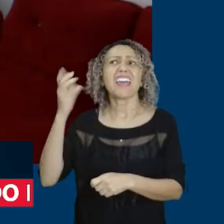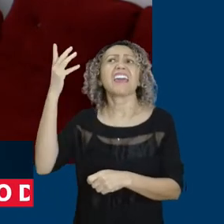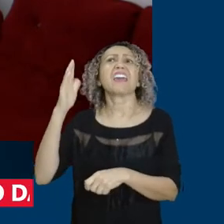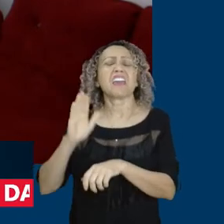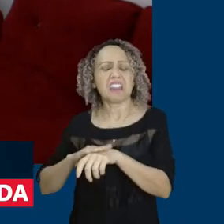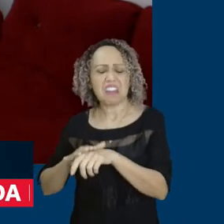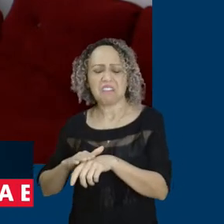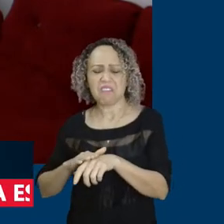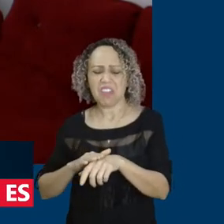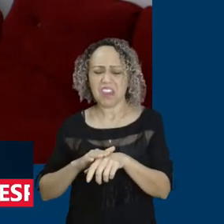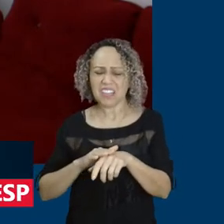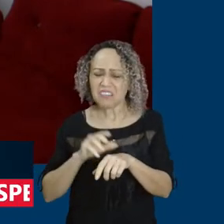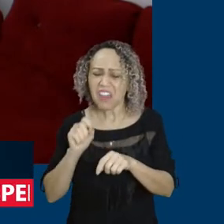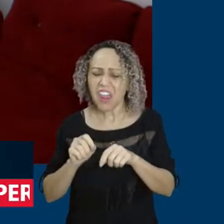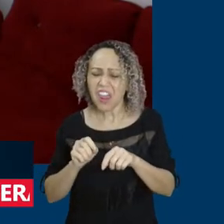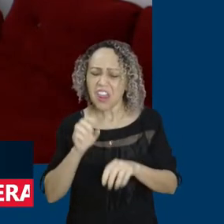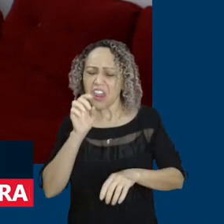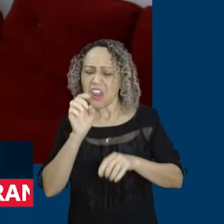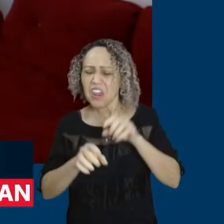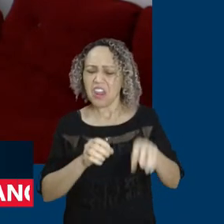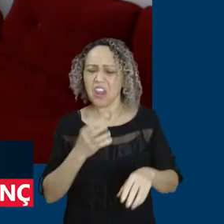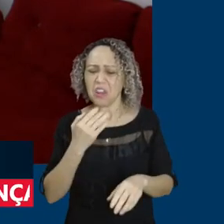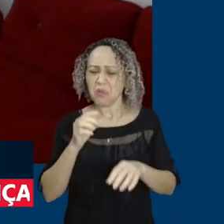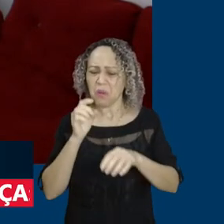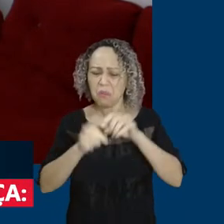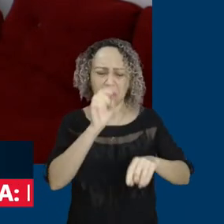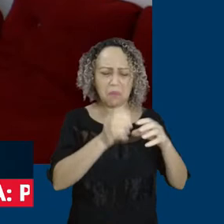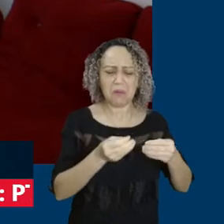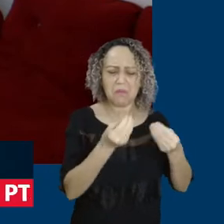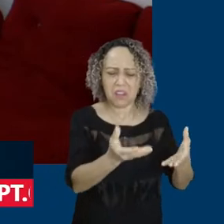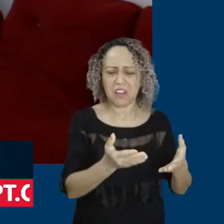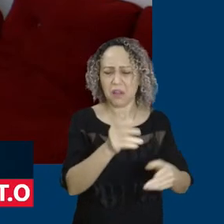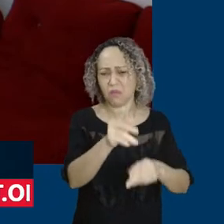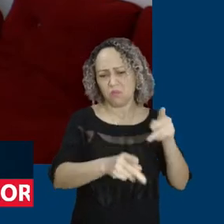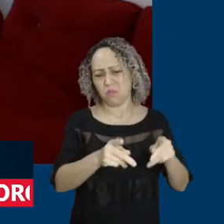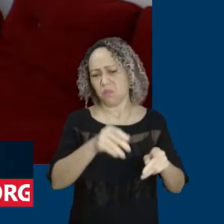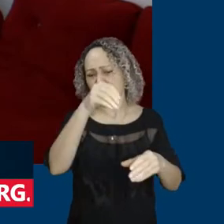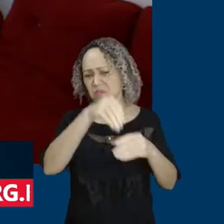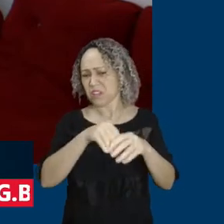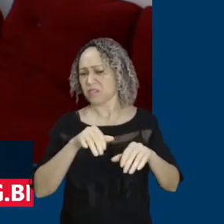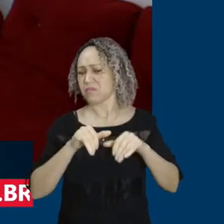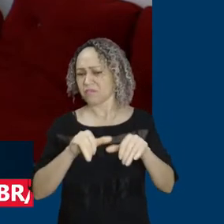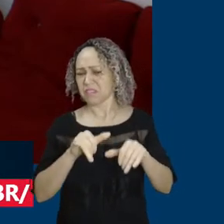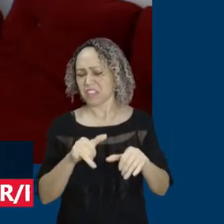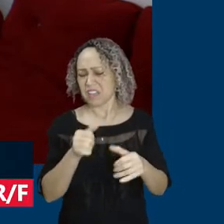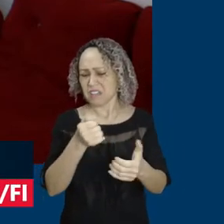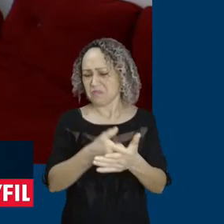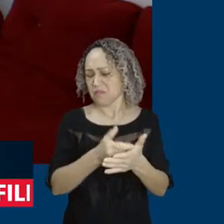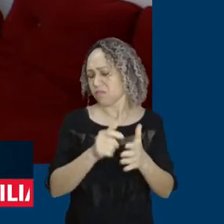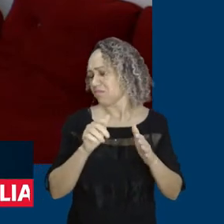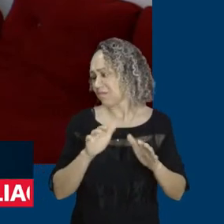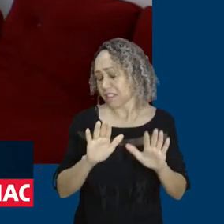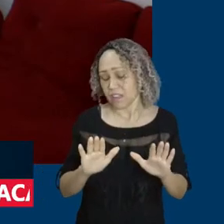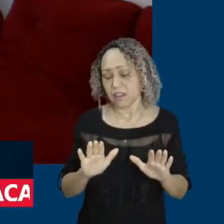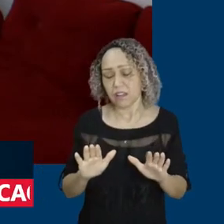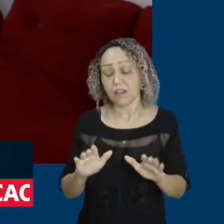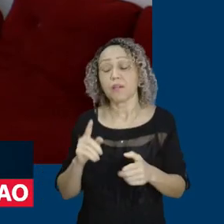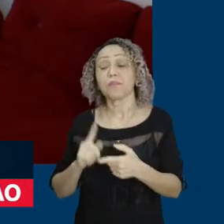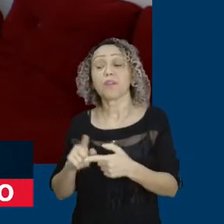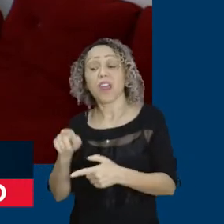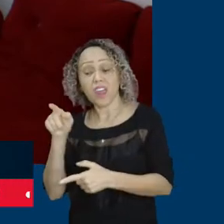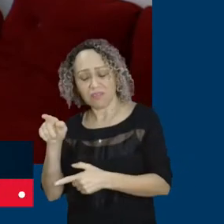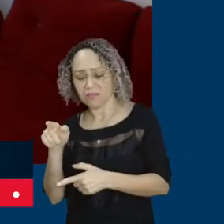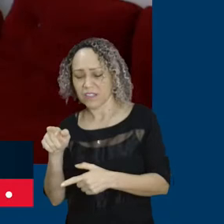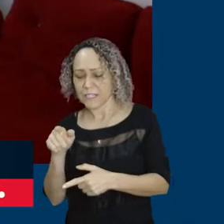povo pobre, resto de comida de supermercado, provavelmente ele acha que os salários estão ótimos, né, porque não é ele que recebe. Segundo o professor